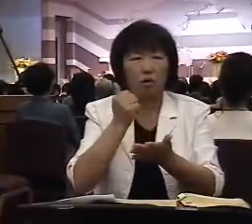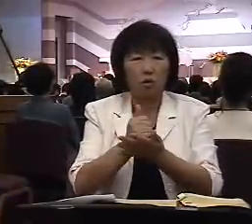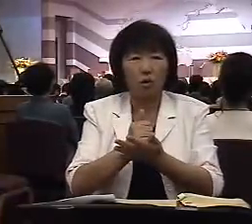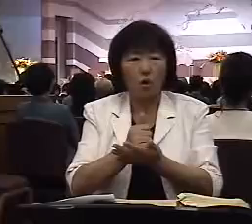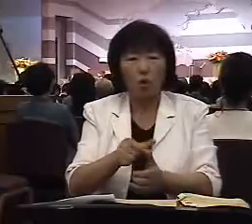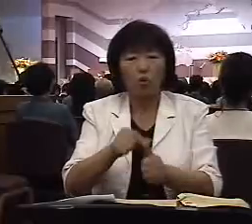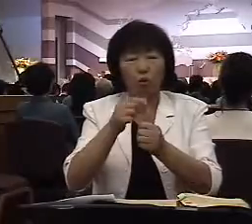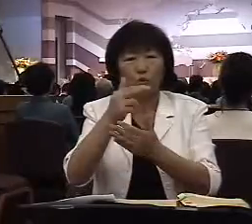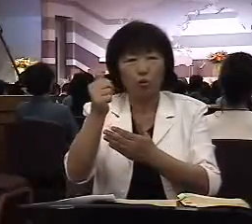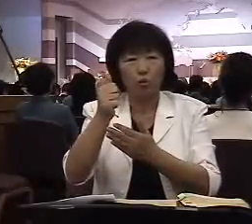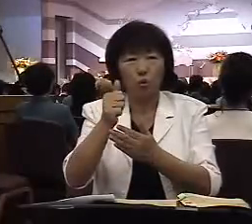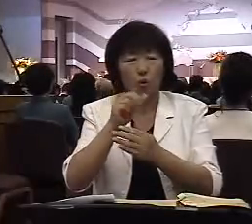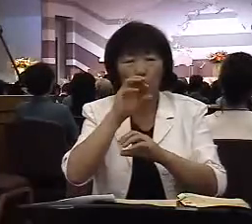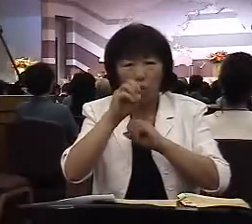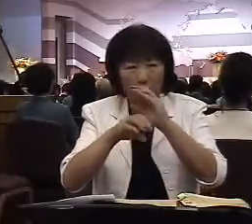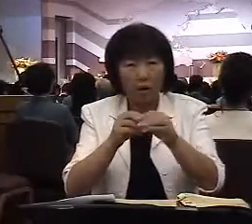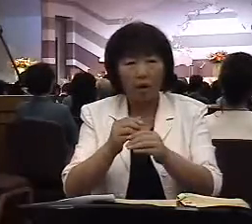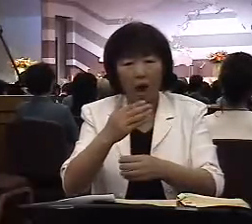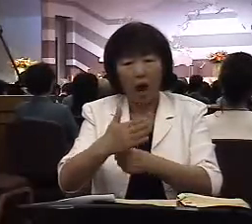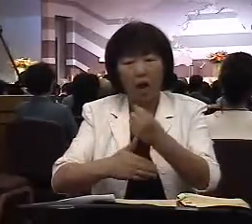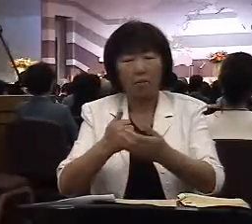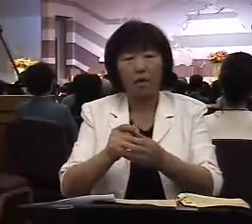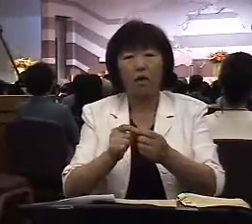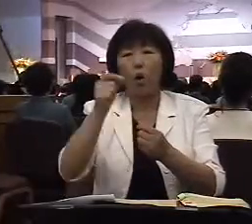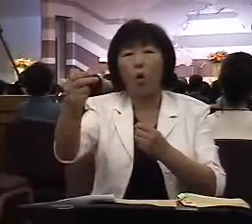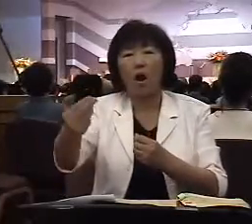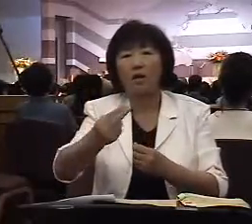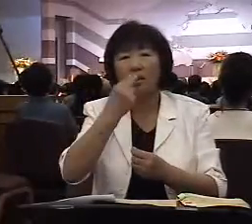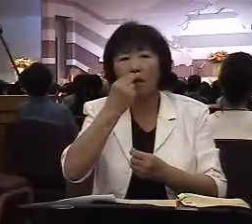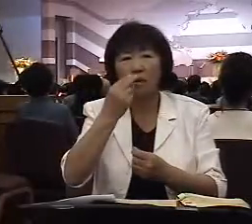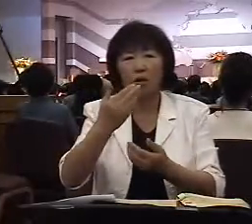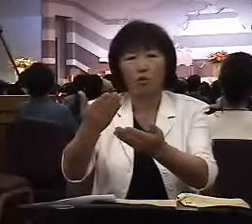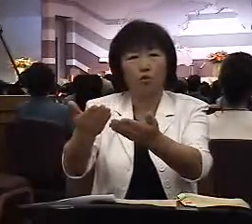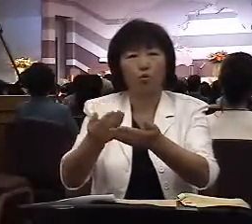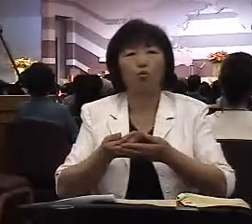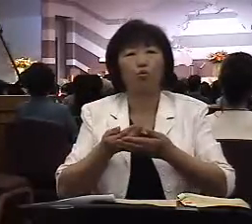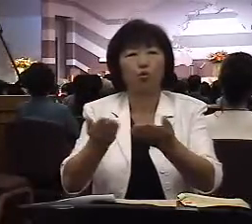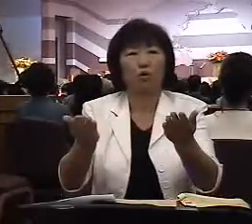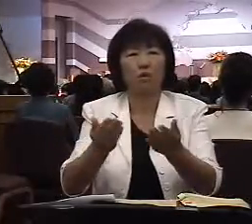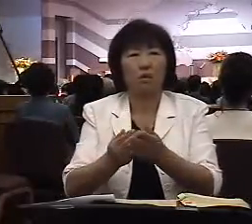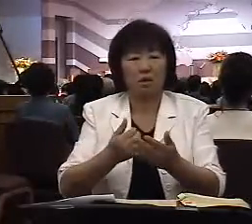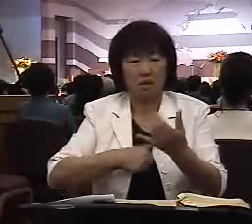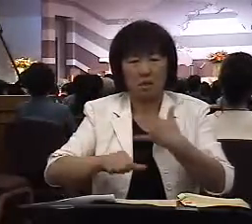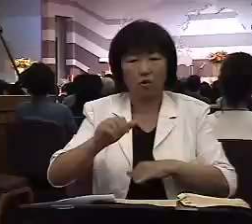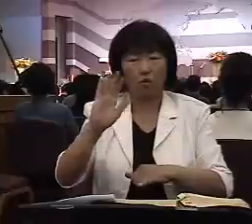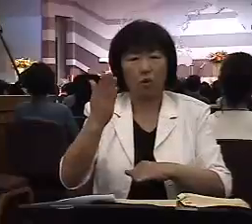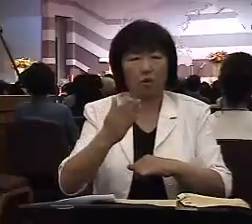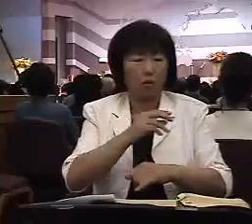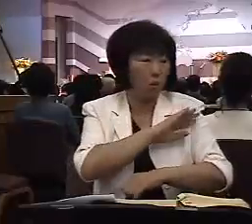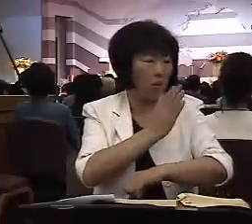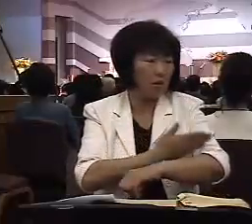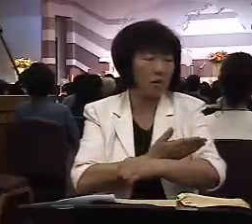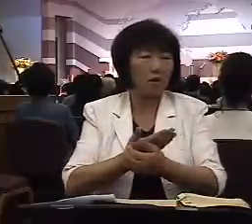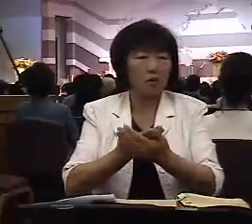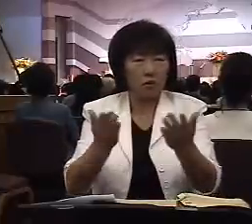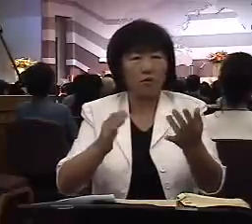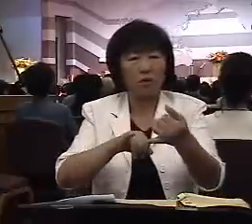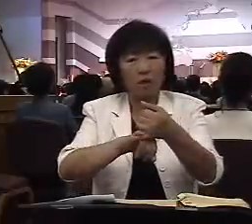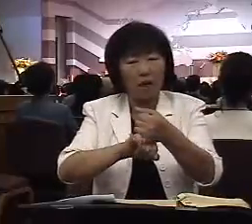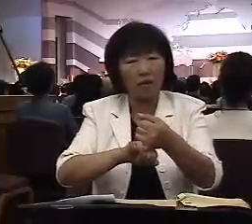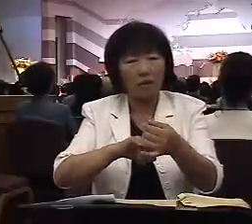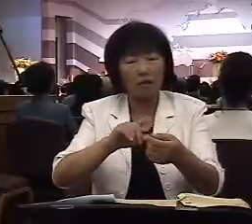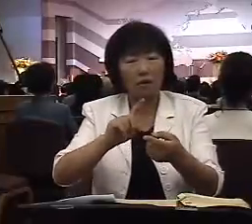고백하는 사람들에게 하나님의 영원한 그 생명을 주시겠다고, 자녀됨의 권세를 주시겠다고 약속하는